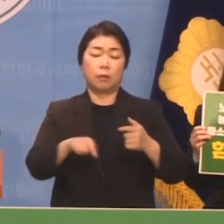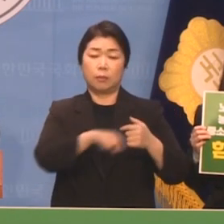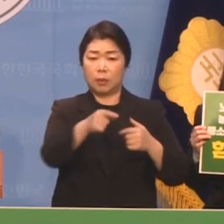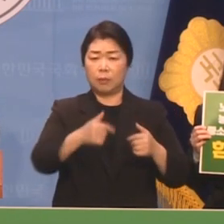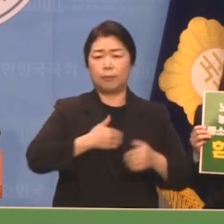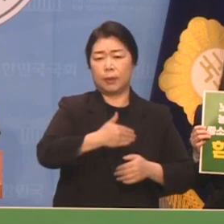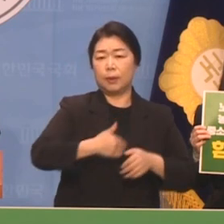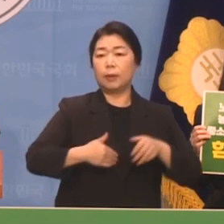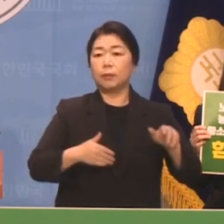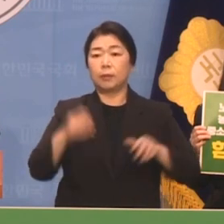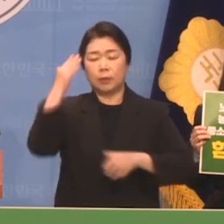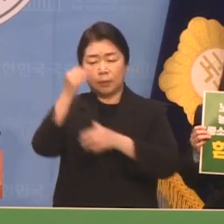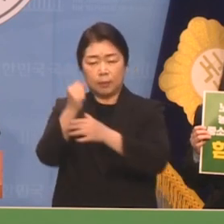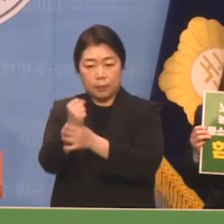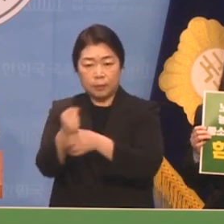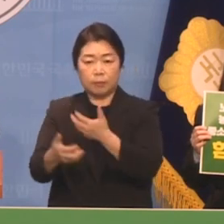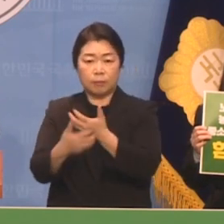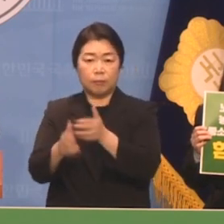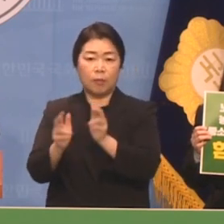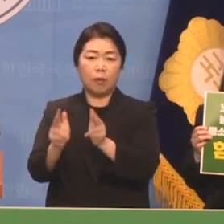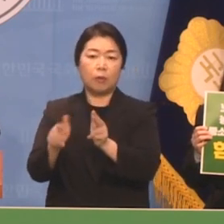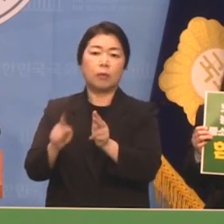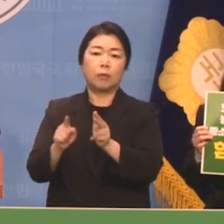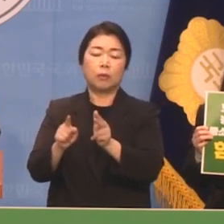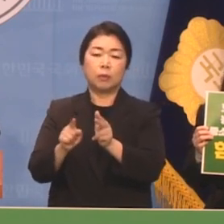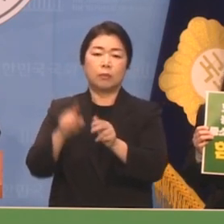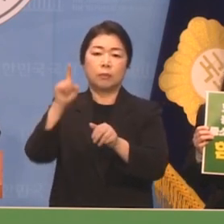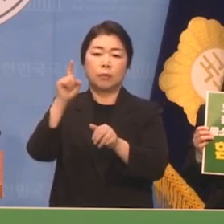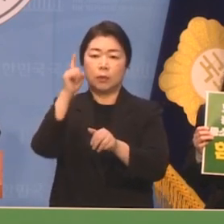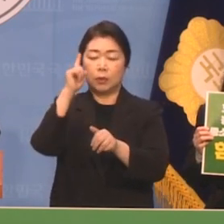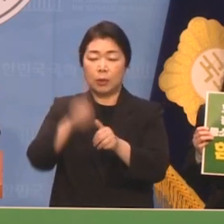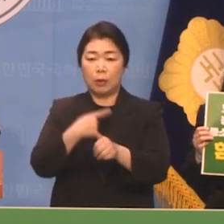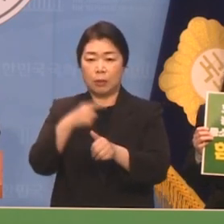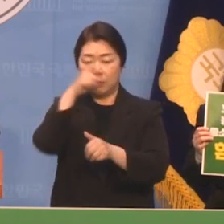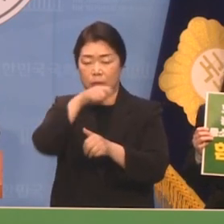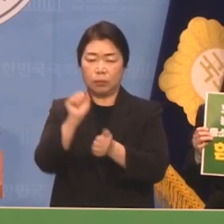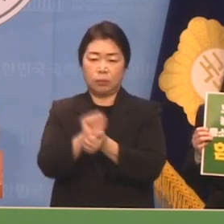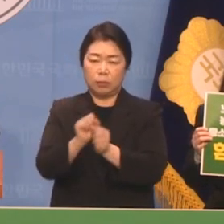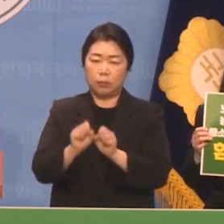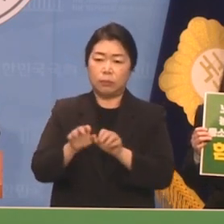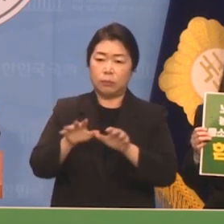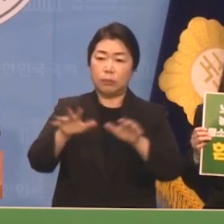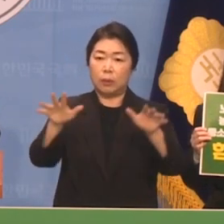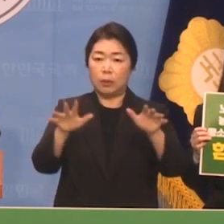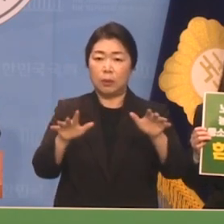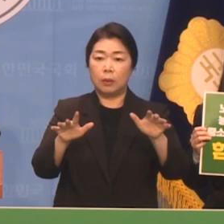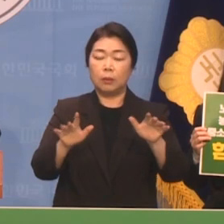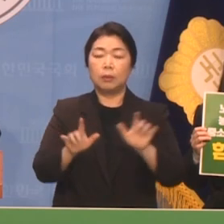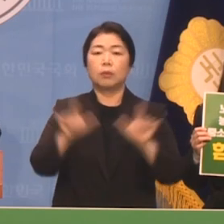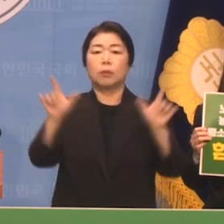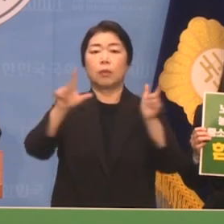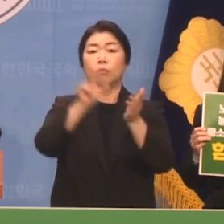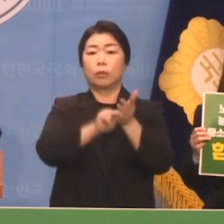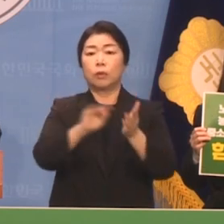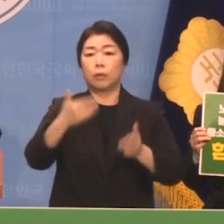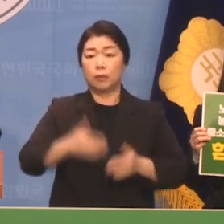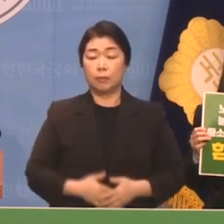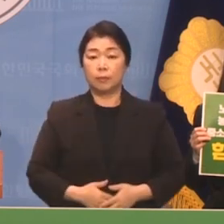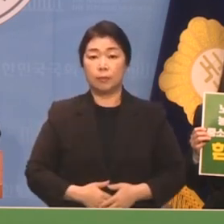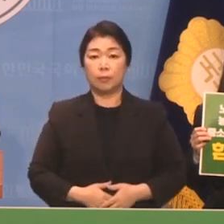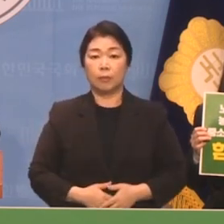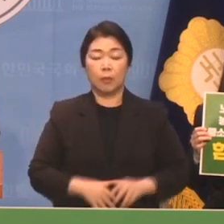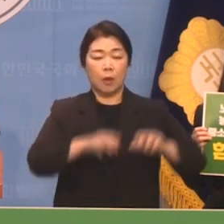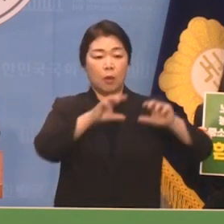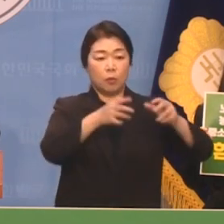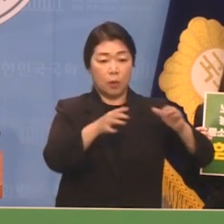연료에 기반한 문명의 위기입니다. 기후위기는 비단 환경 문제가 아닙니다. 기후위기는